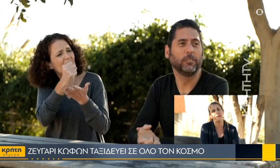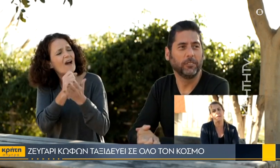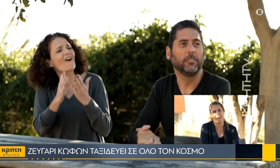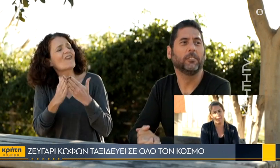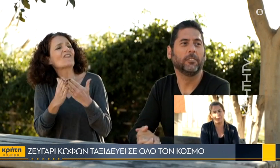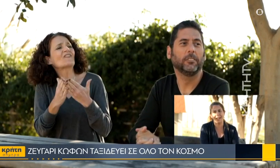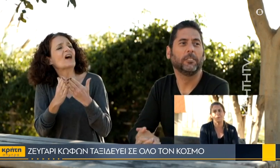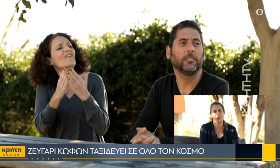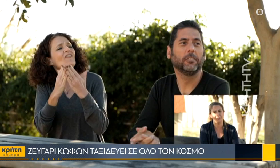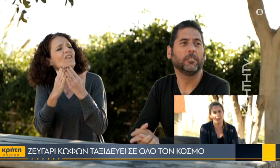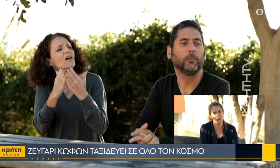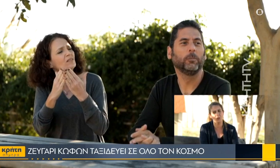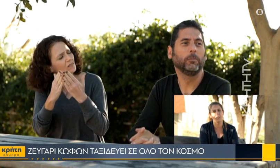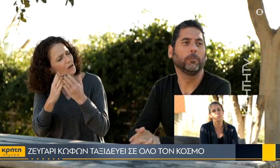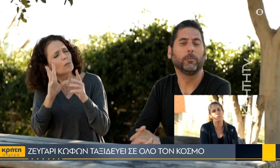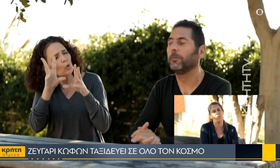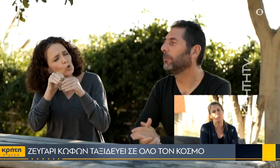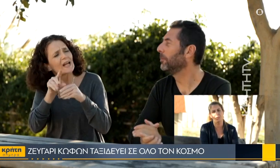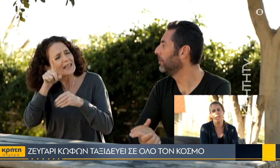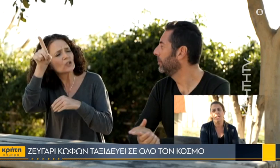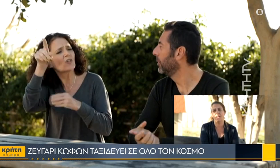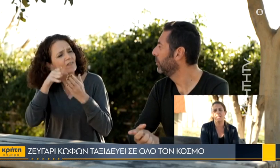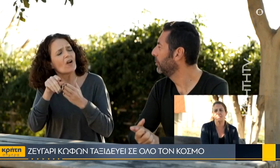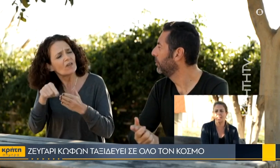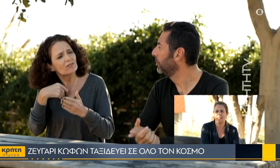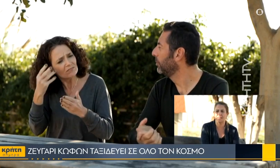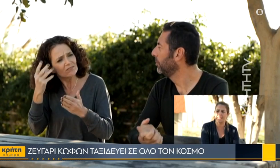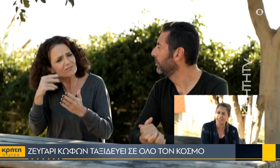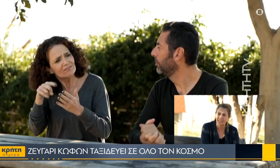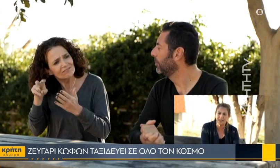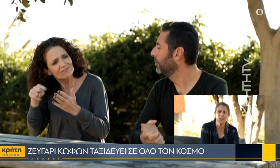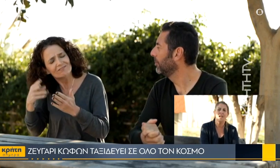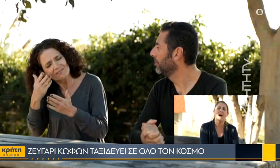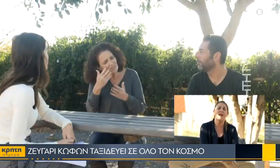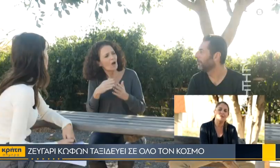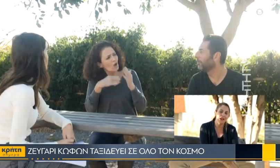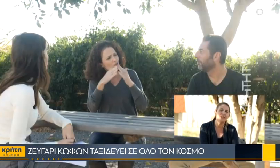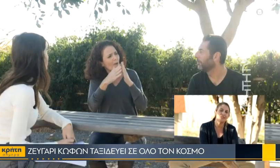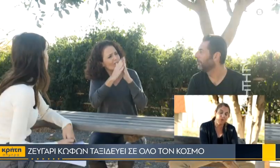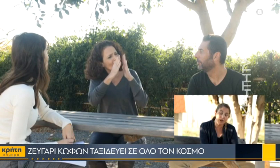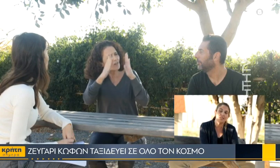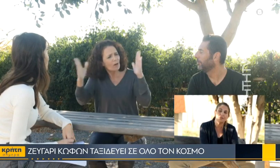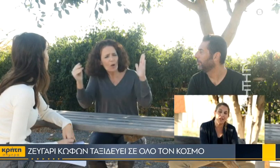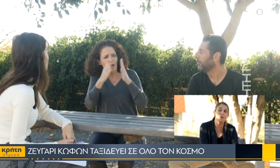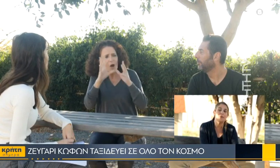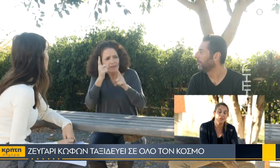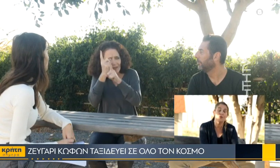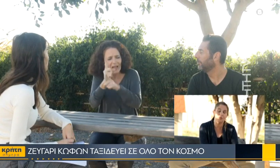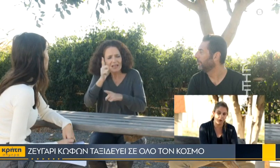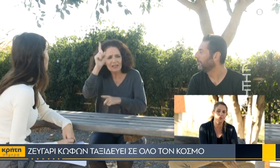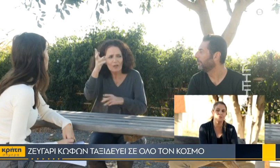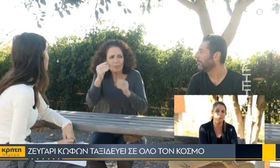οδηγοί πάντα παραμένουν κάτι πολύ σημαντικό στο να σε βοηθήσουν σε ένα ταξίδι, αλλά η μεγάλη διαφορά και η μεγάλη